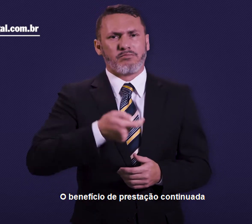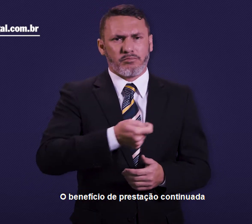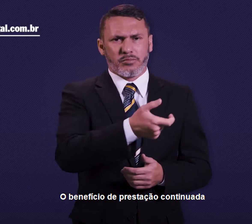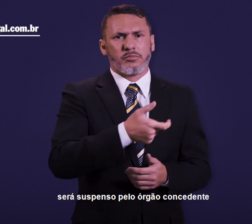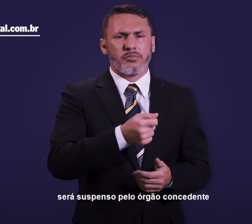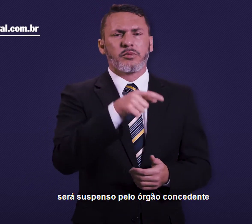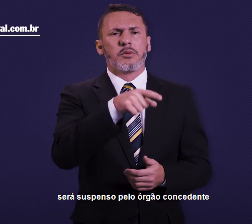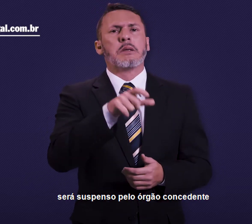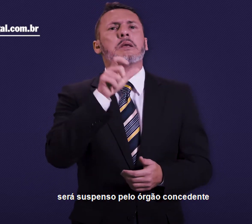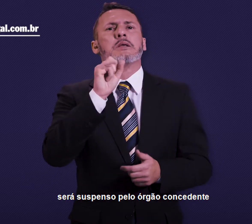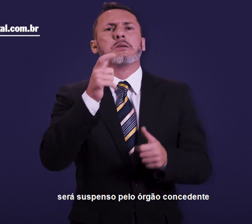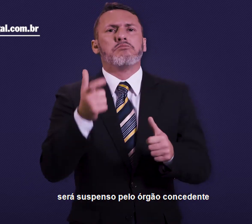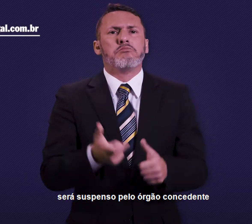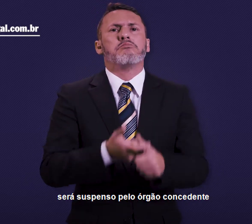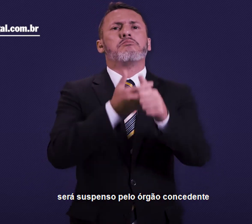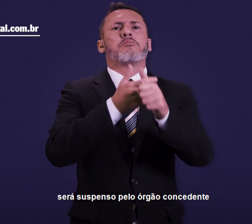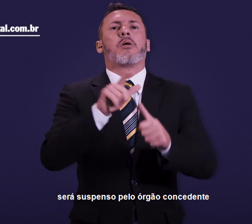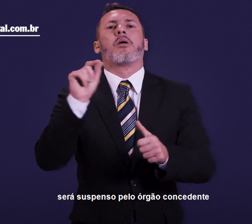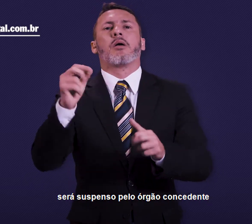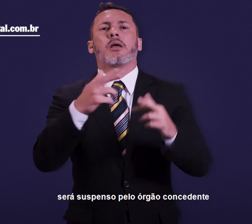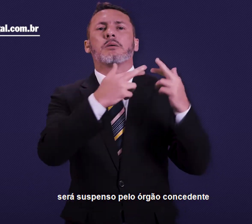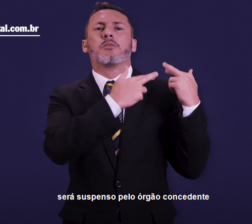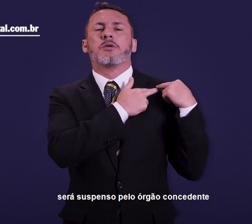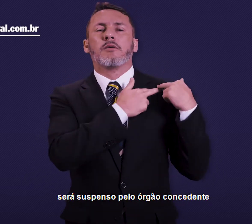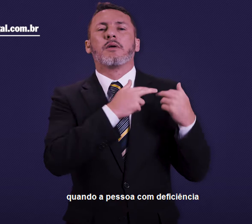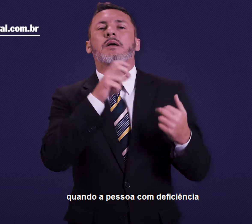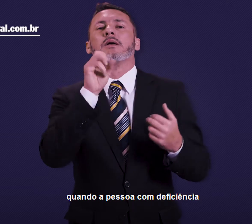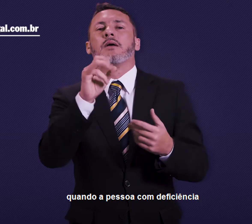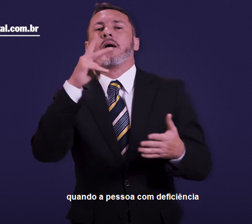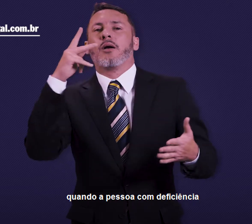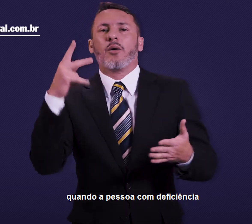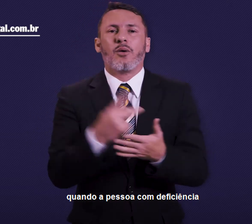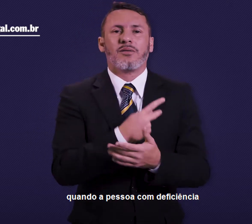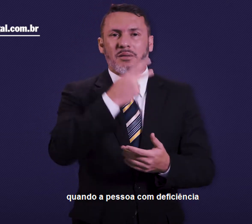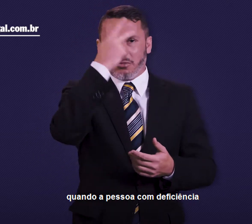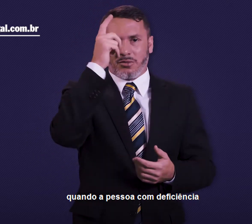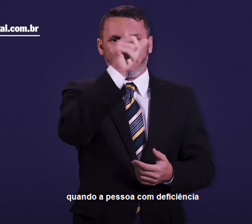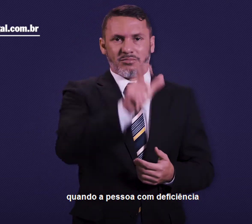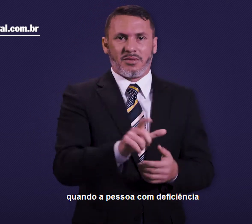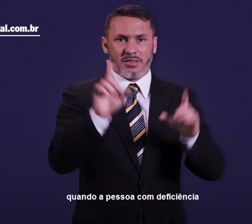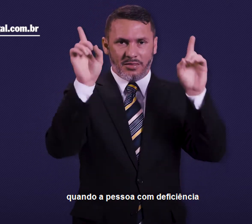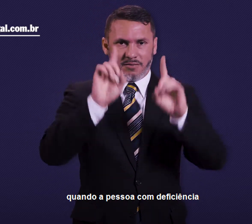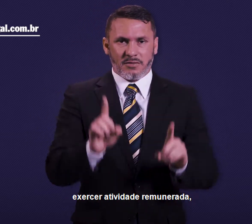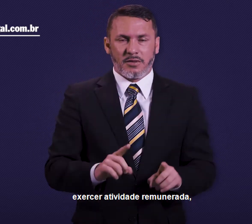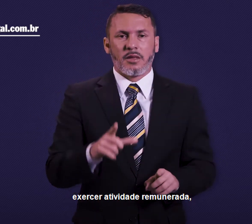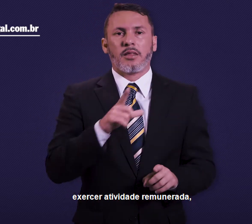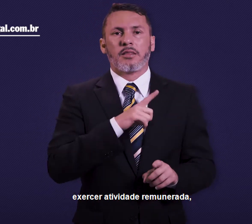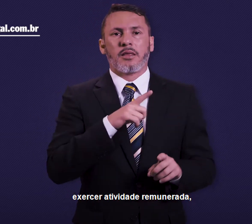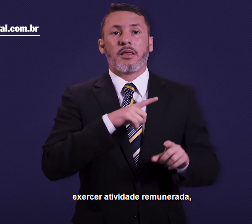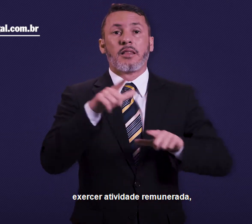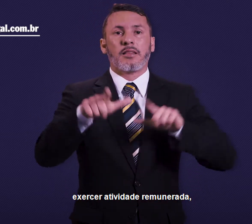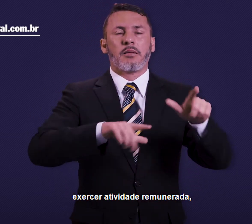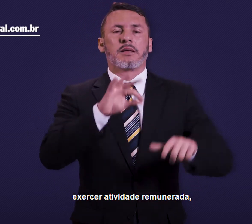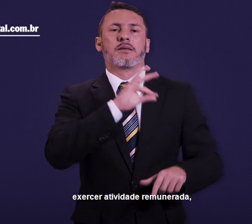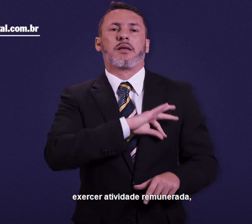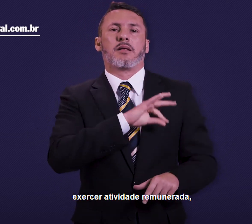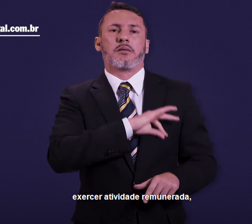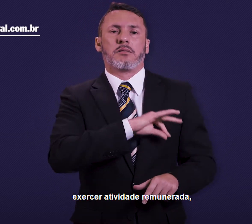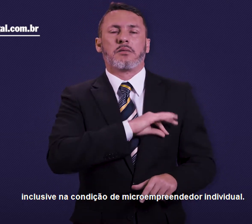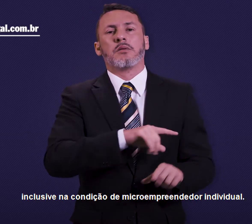continuada será suspenso pelo órgão concedente quando a pessoa com deficiência exercer atividade remunerada,